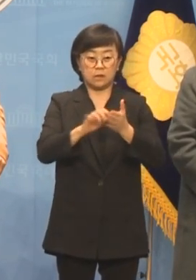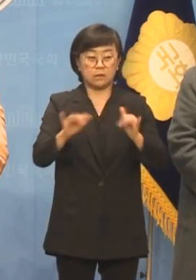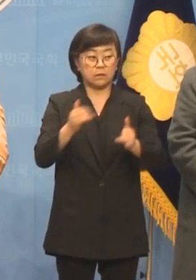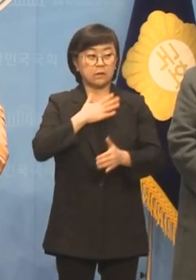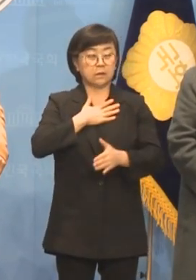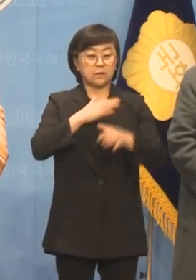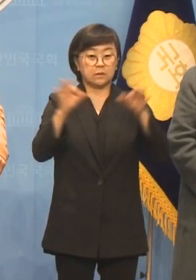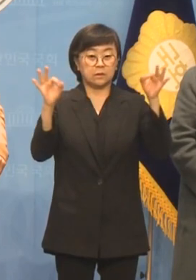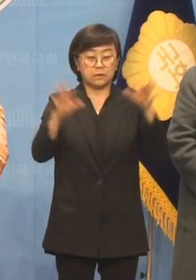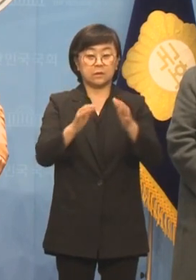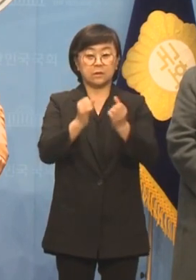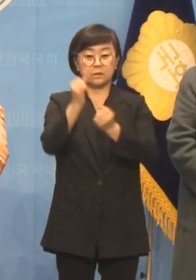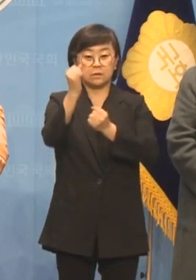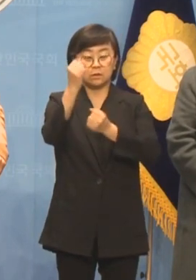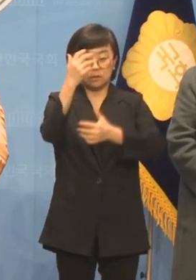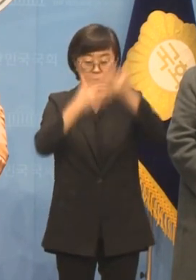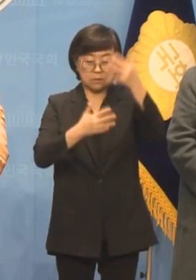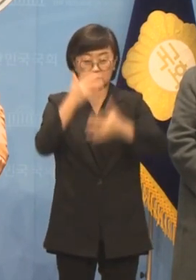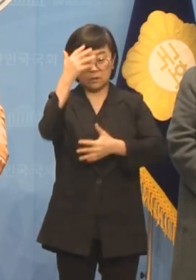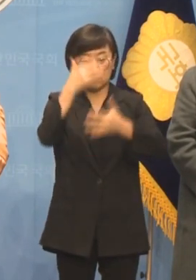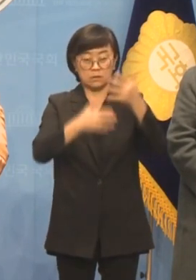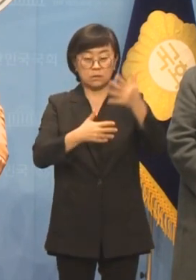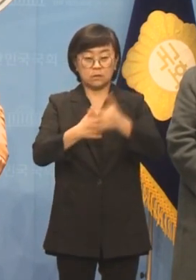제가 잠깐 맛보기 영상으로